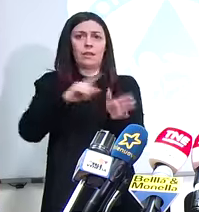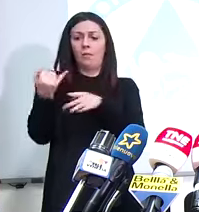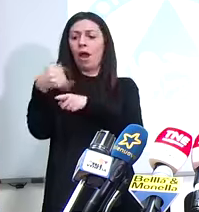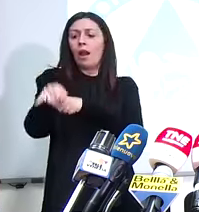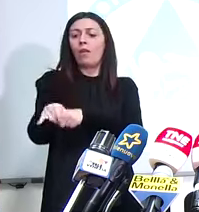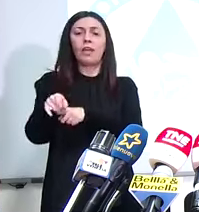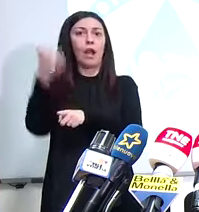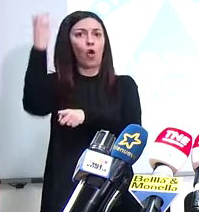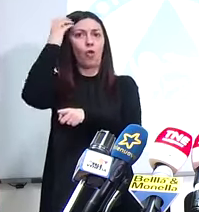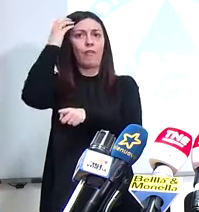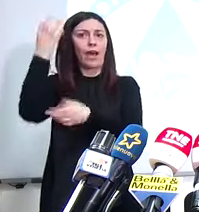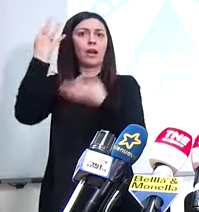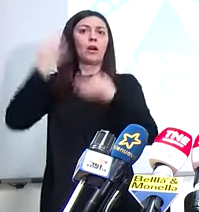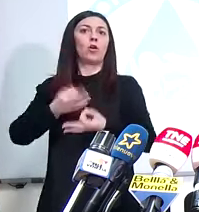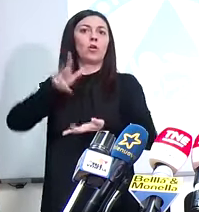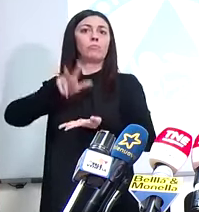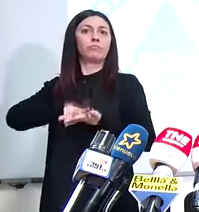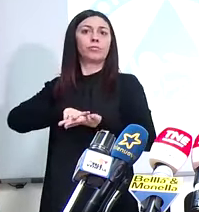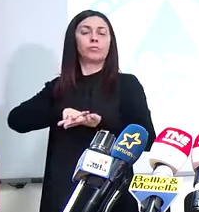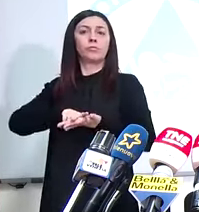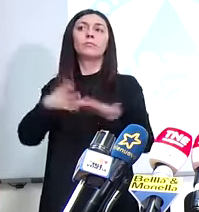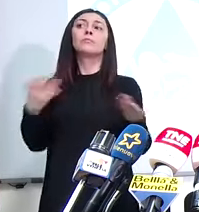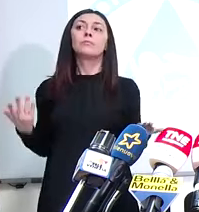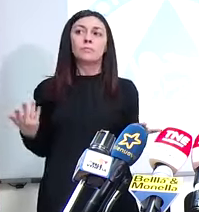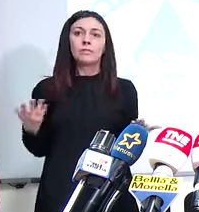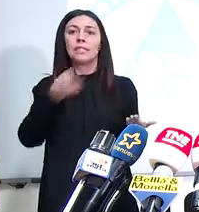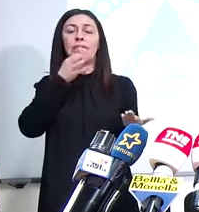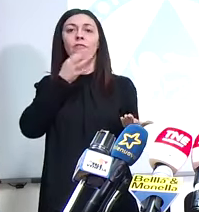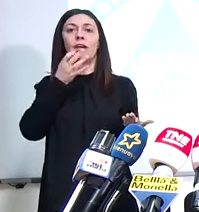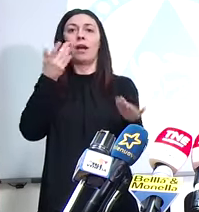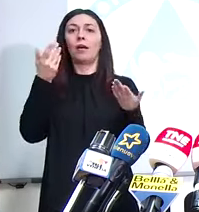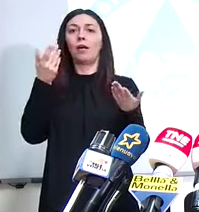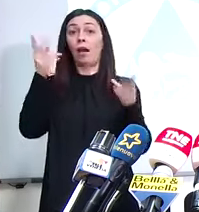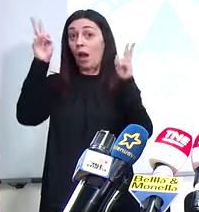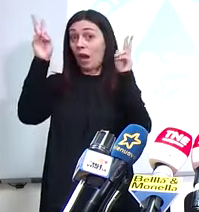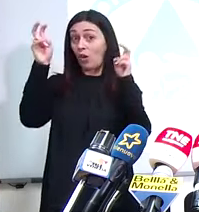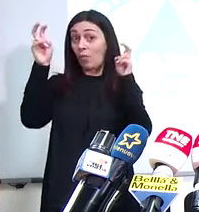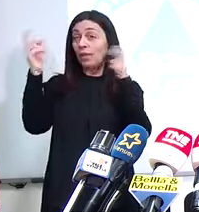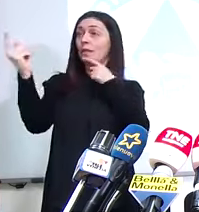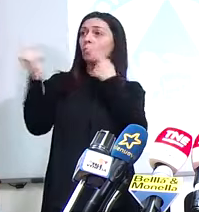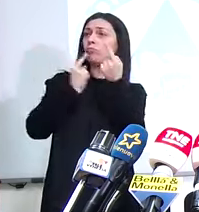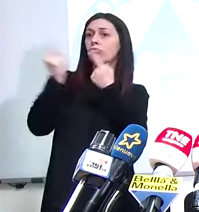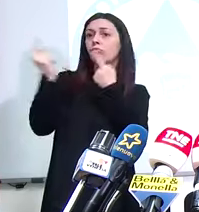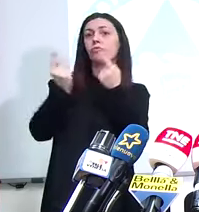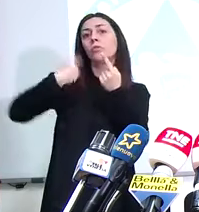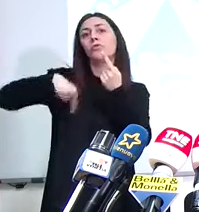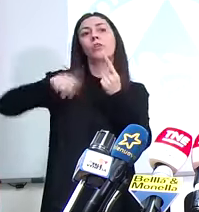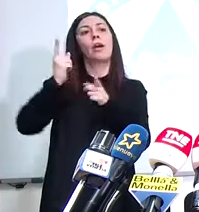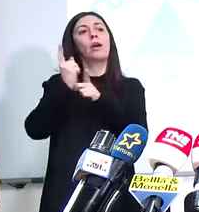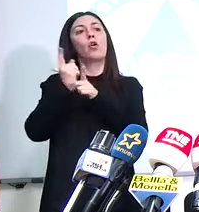vado alle votazioni a quel punto avremo di nuovi interlocutori rispetto a questi temi e 15 a lunedì giusto